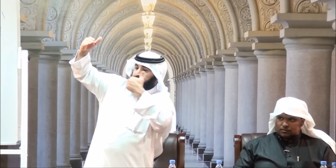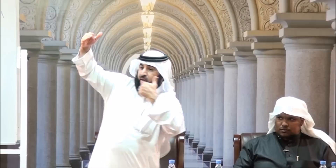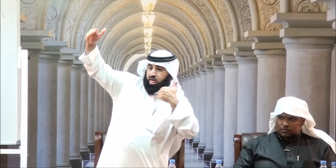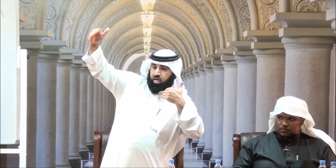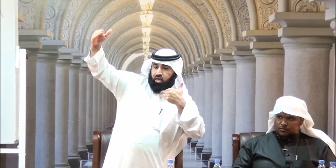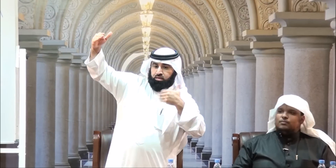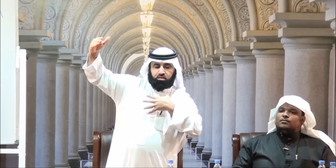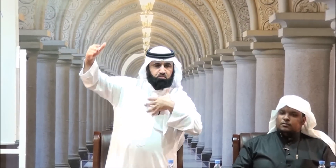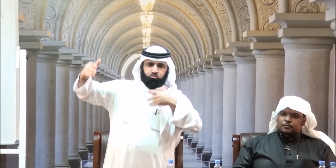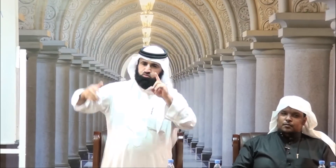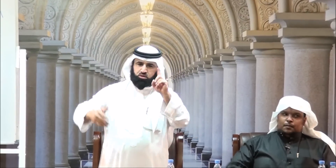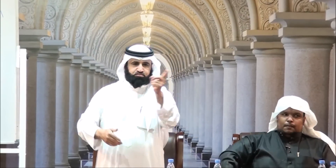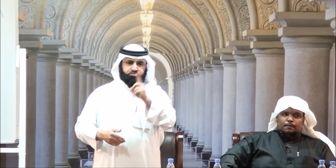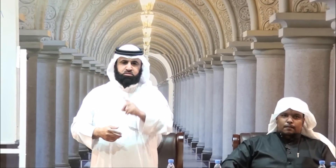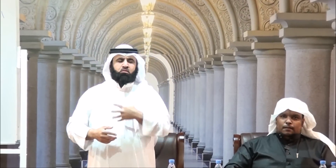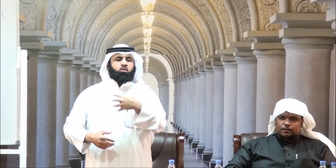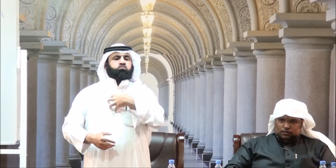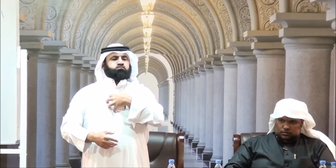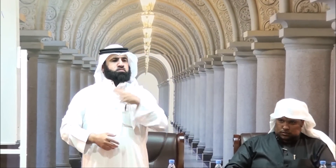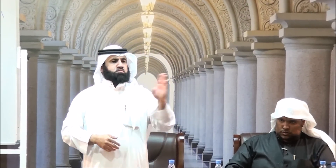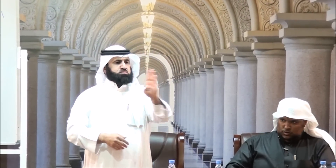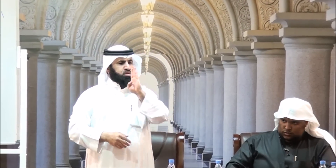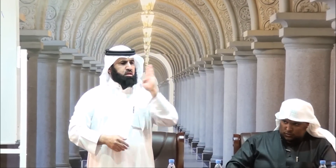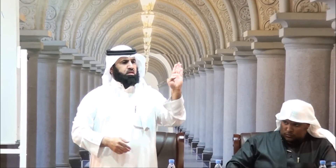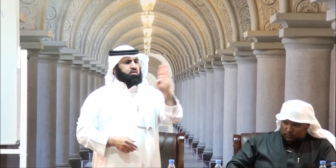أبطال ما أفضل